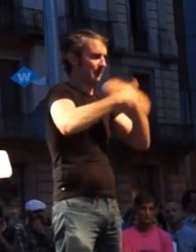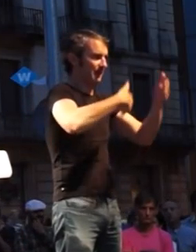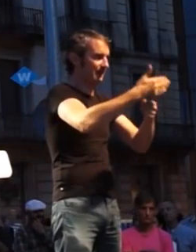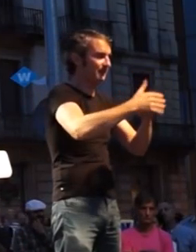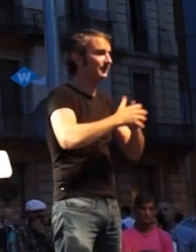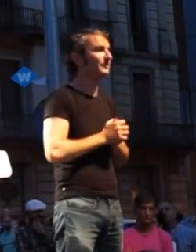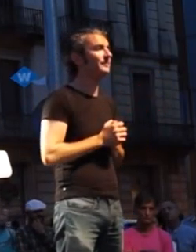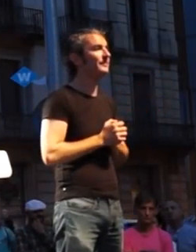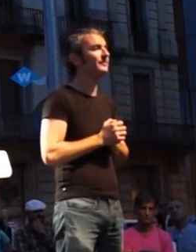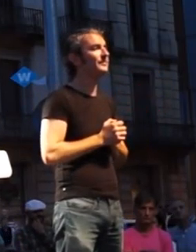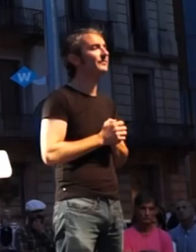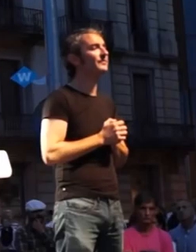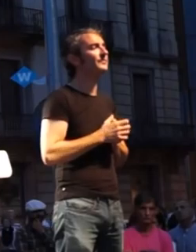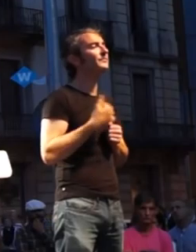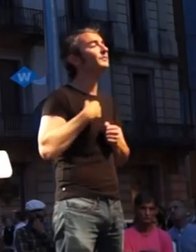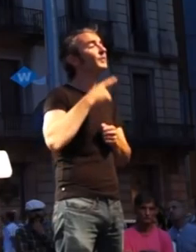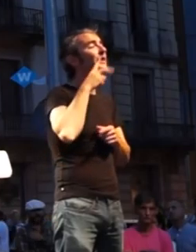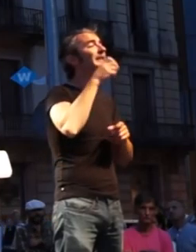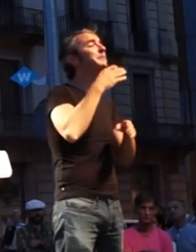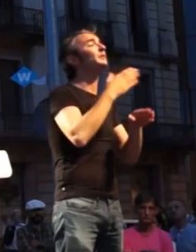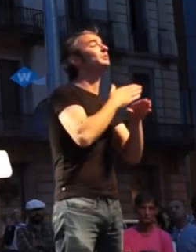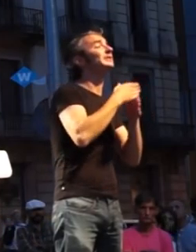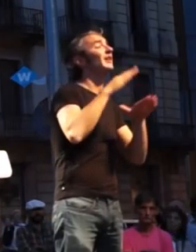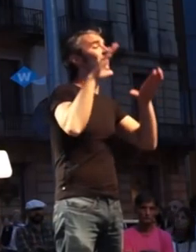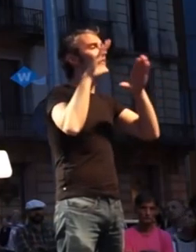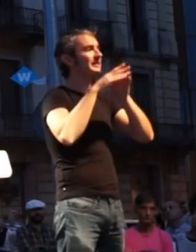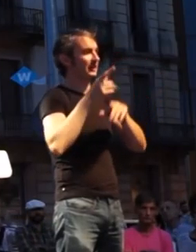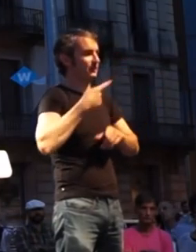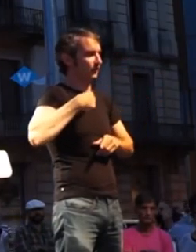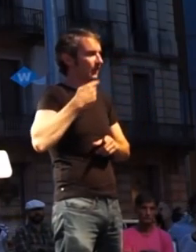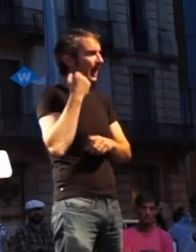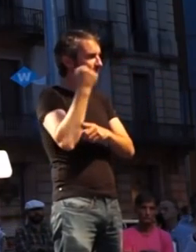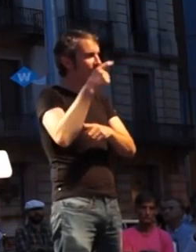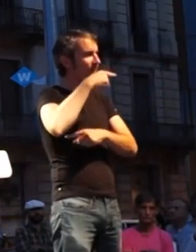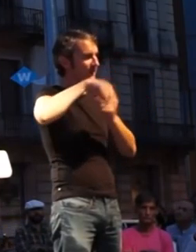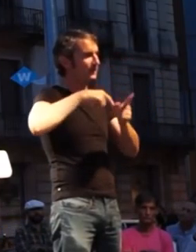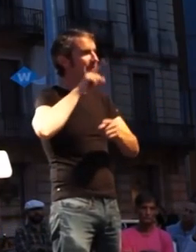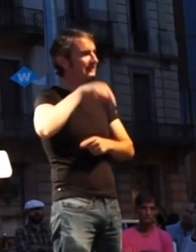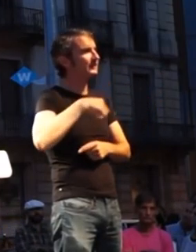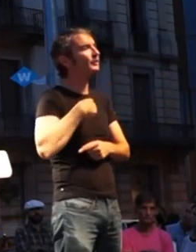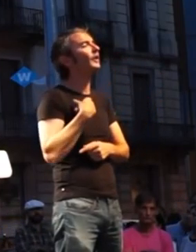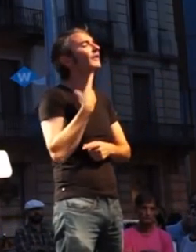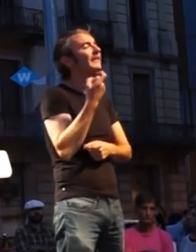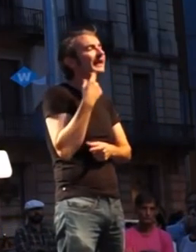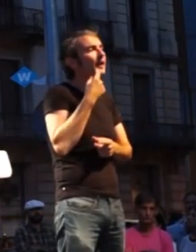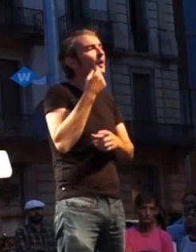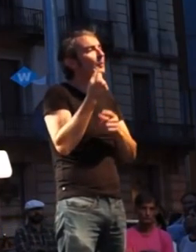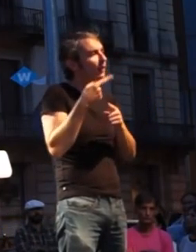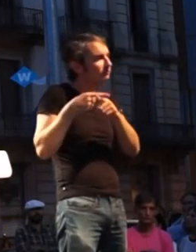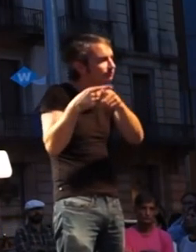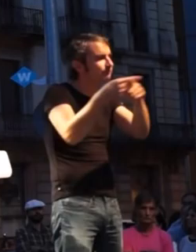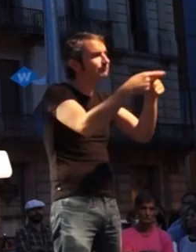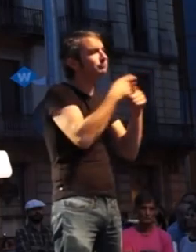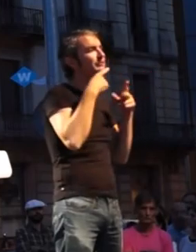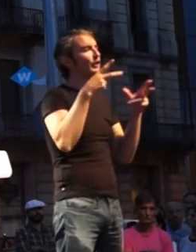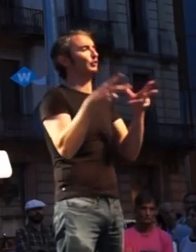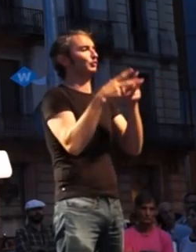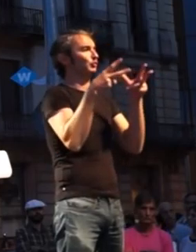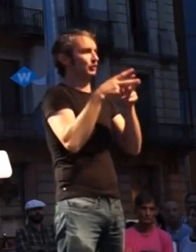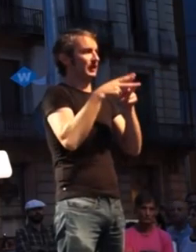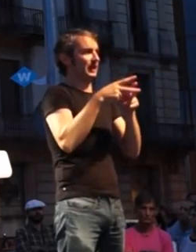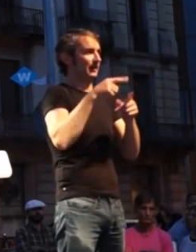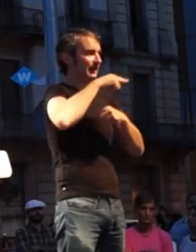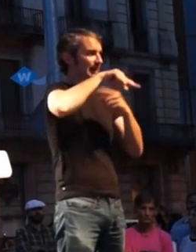no és que des de postulats feministes socialistes apostem per l'abolició de la família, sinó que pensem que el que cal és diversificar les relacions socialment